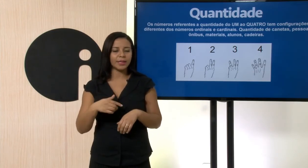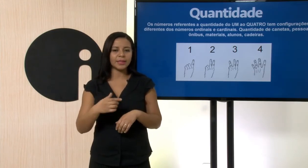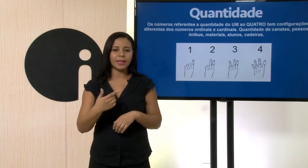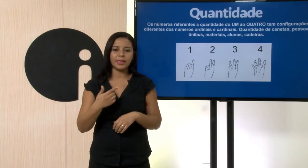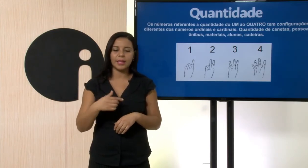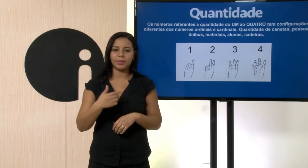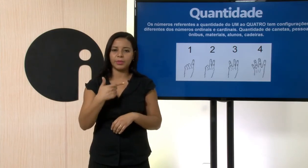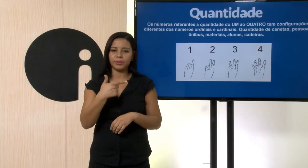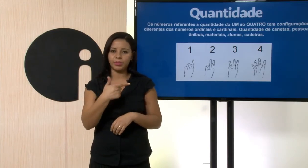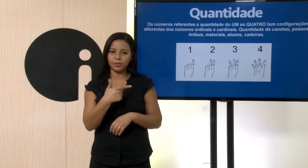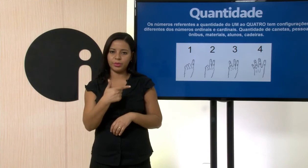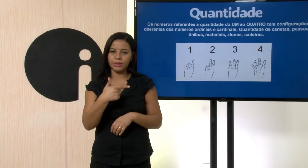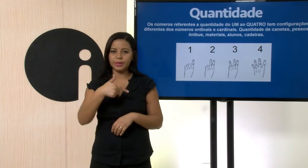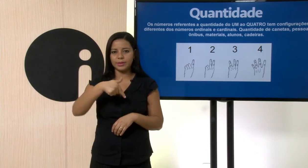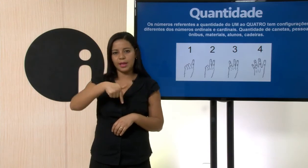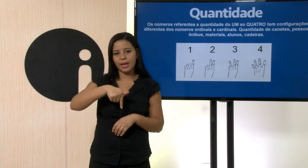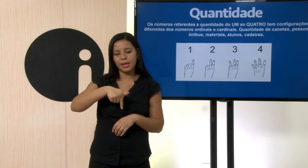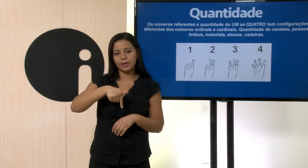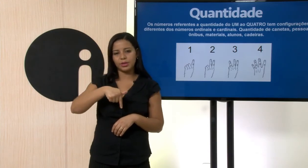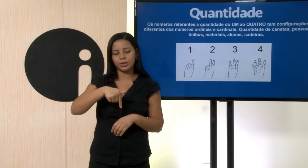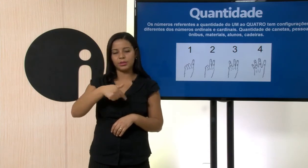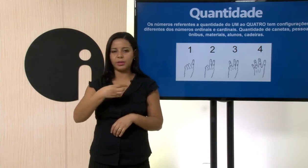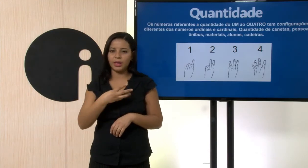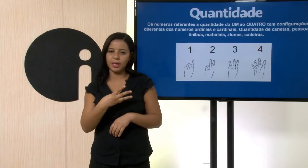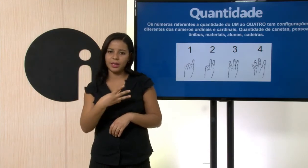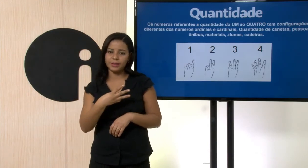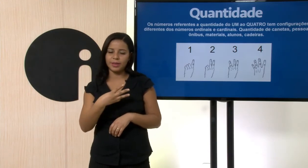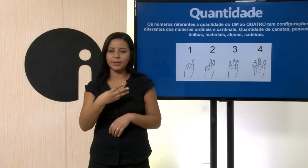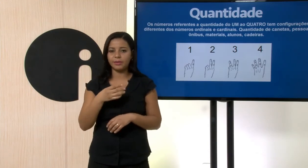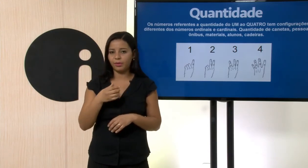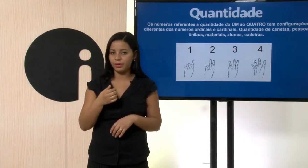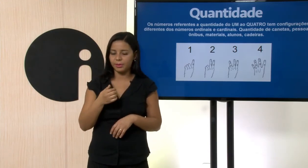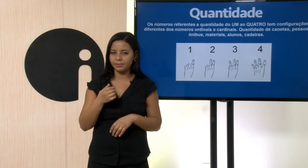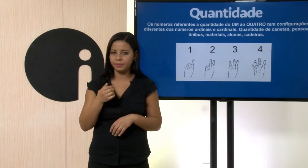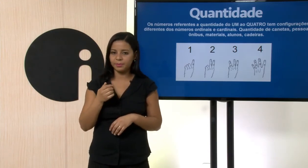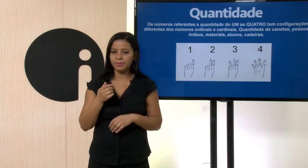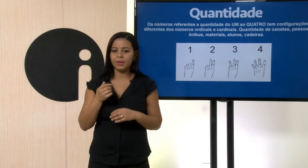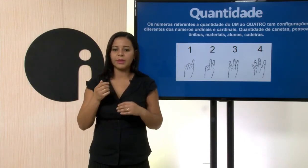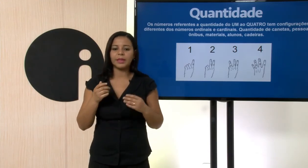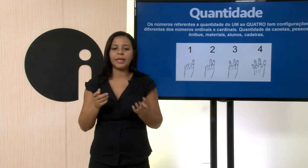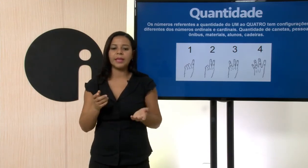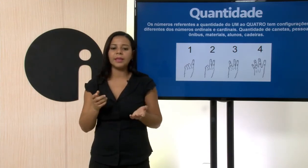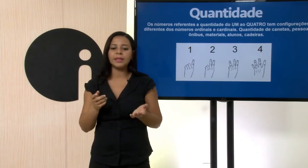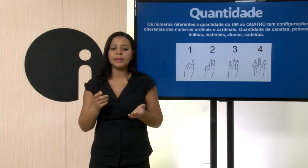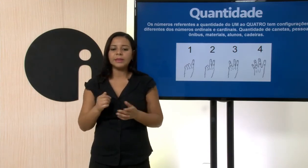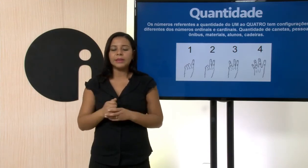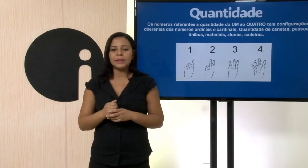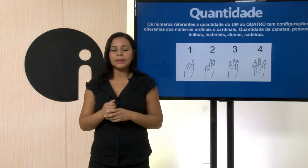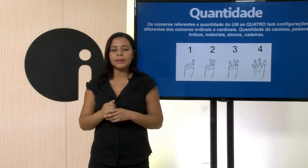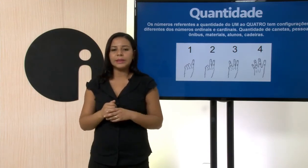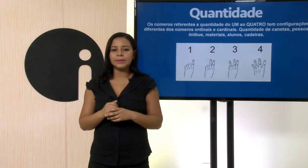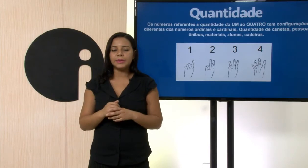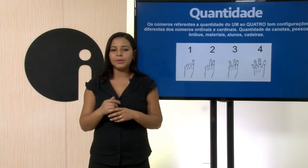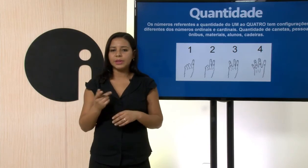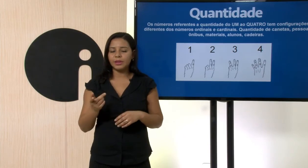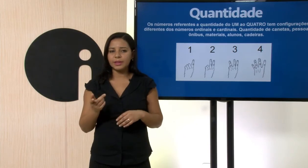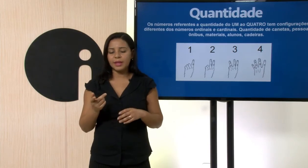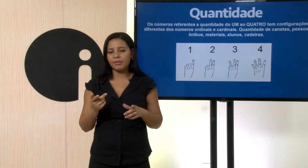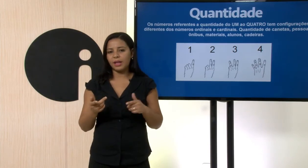cardinais. Exemplo, 2, 7, 3, dessa forma. Ok? Se você quiser